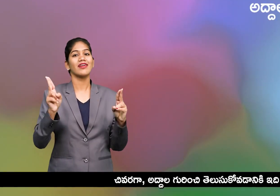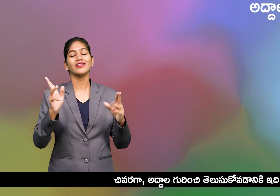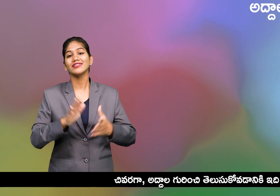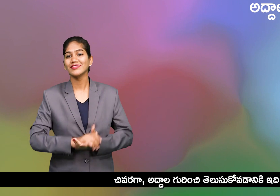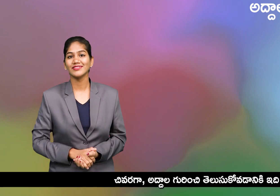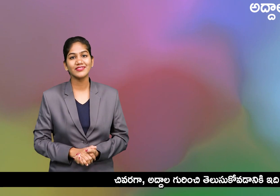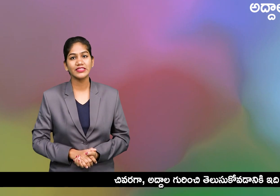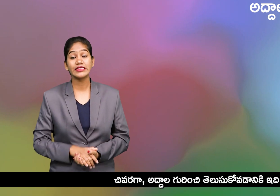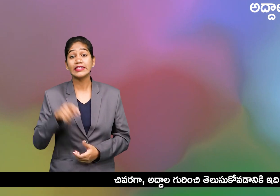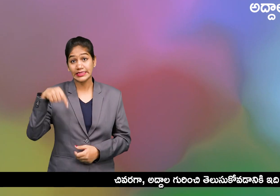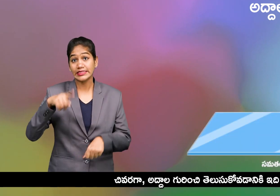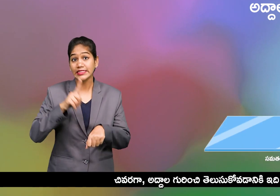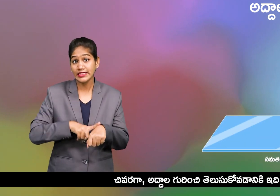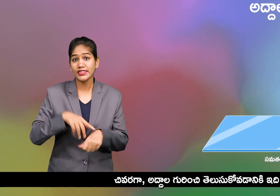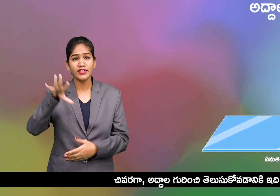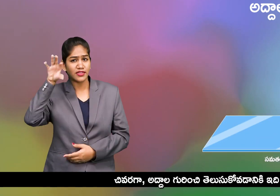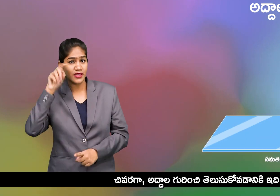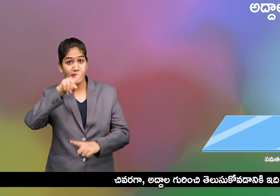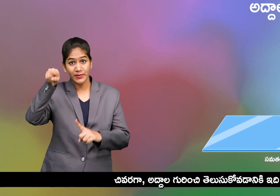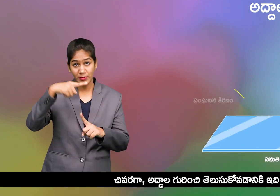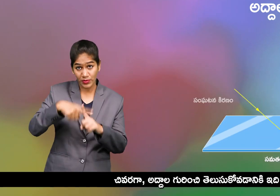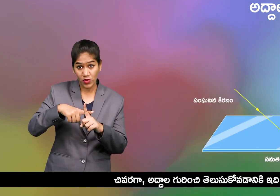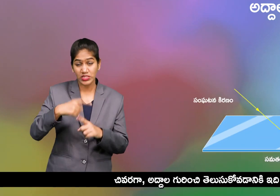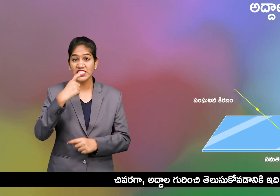చివరగా అద్దాల గురించి తెలుసుకోవడానికి ఇది సమయం.